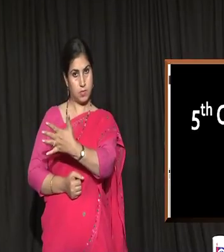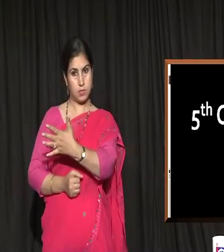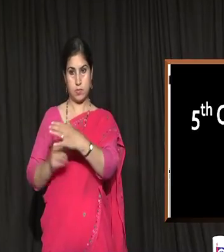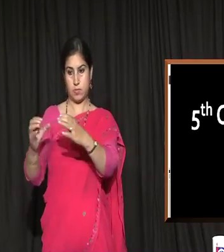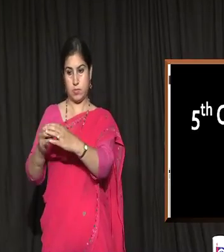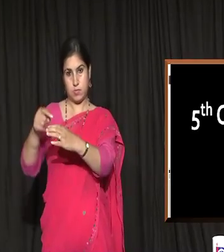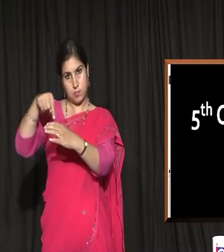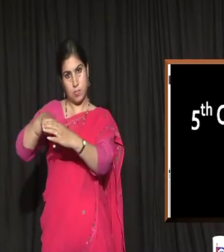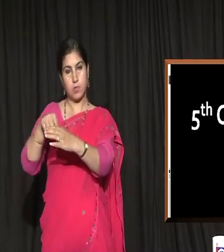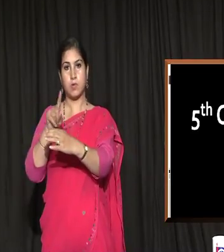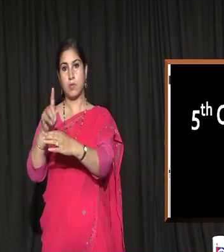5वीं शताब्दी.